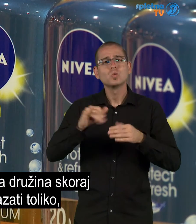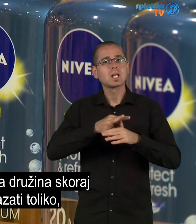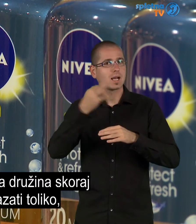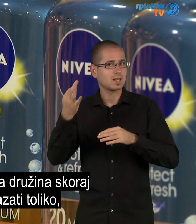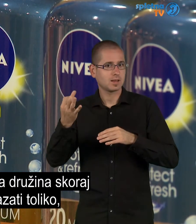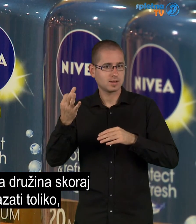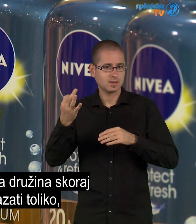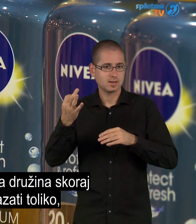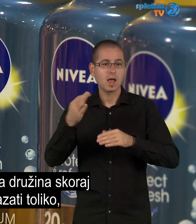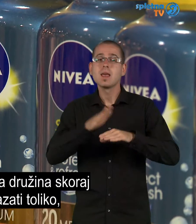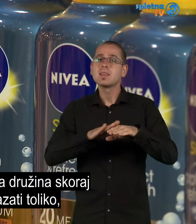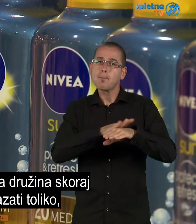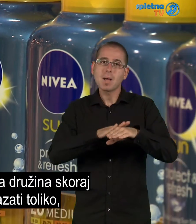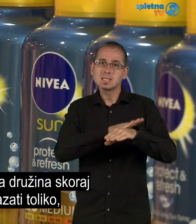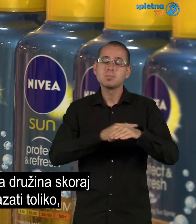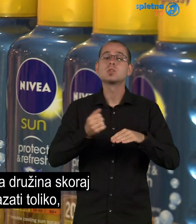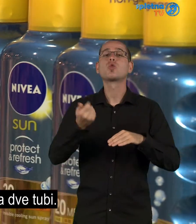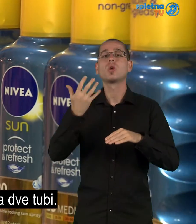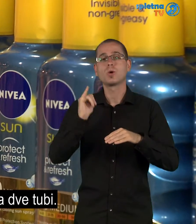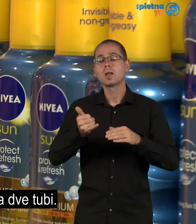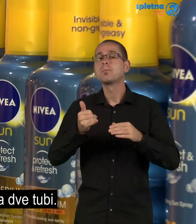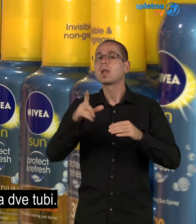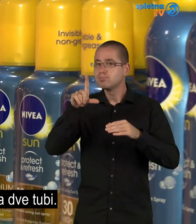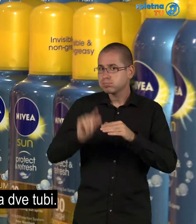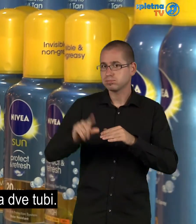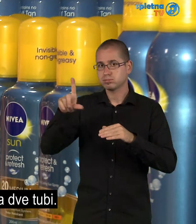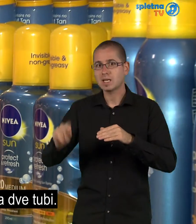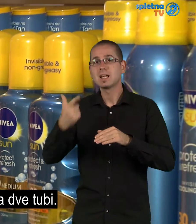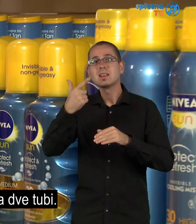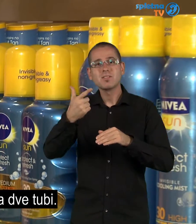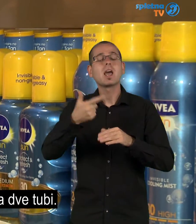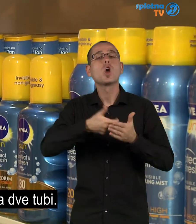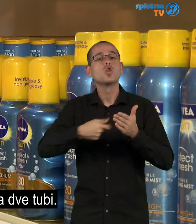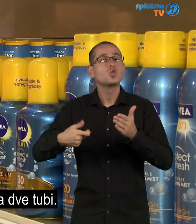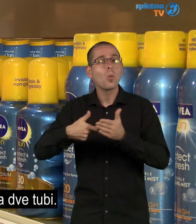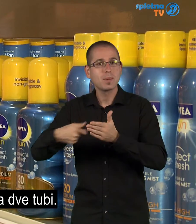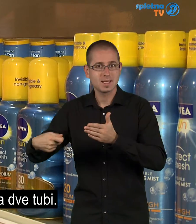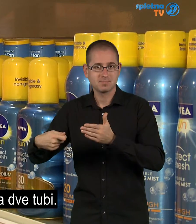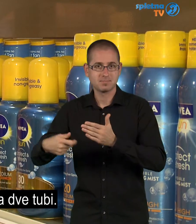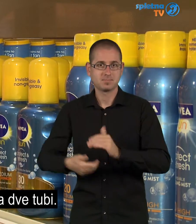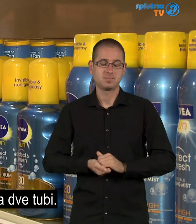vsak dan namazati se toliko, da izprazni kar 2 tubi.